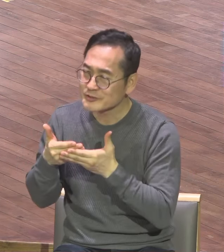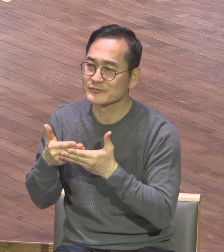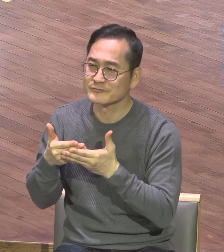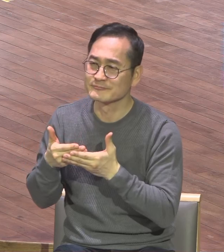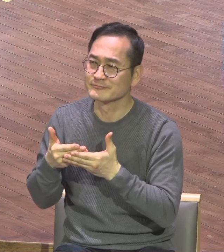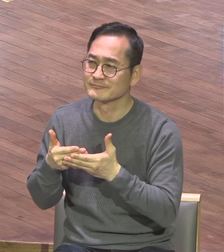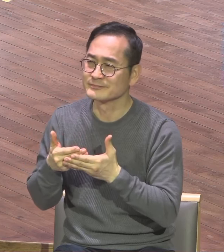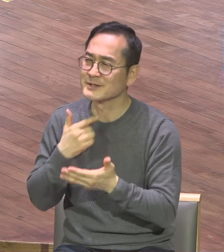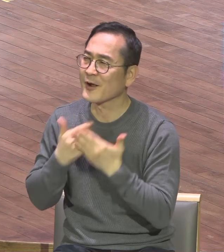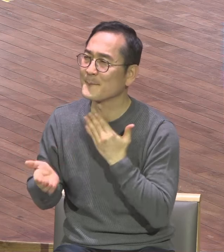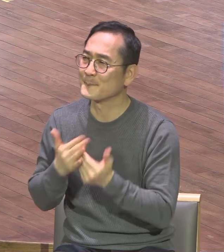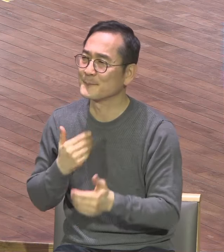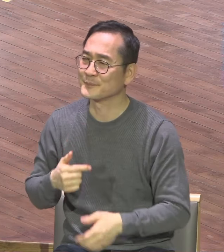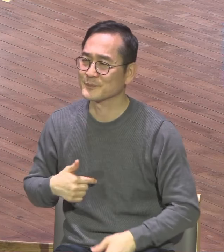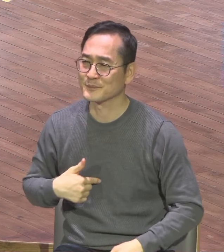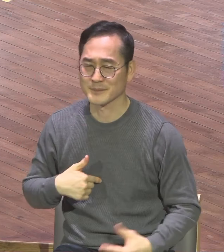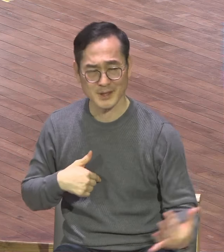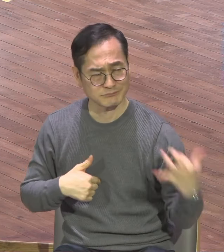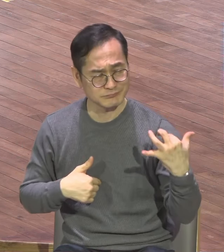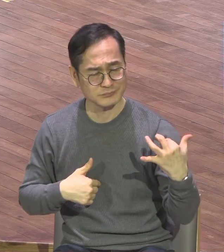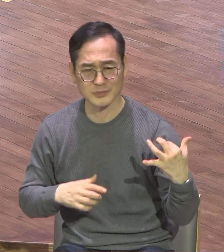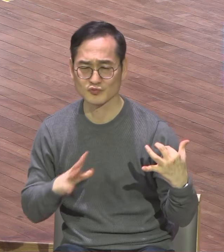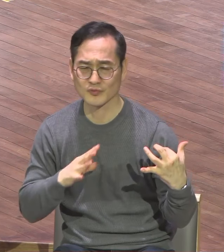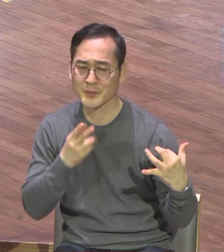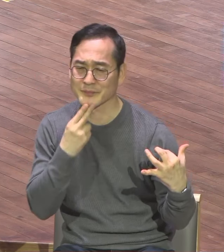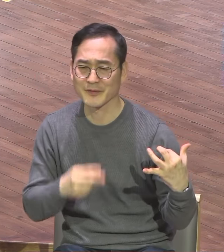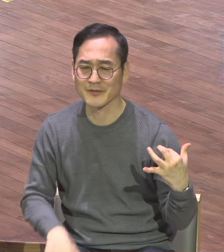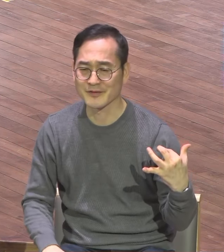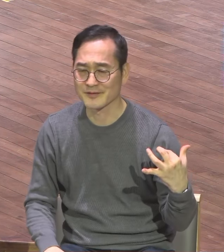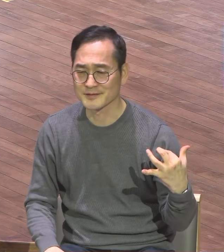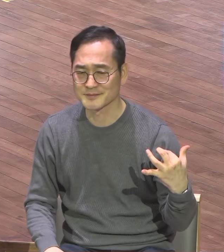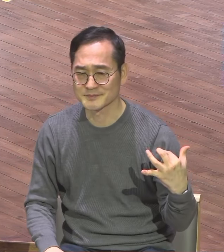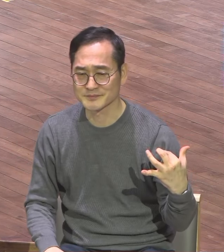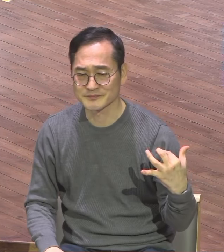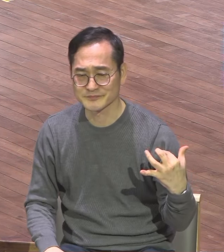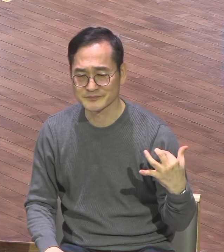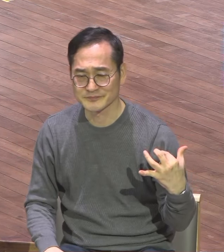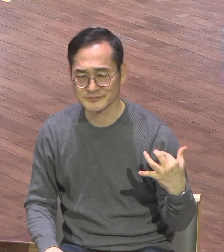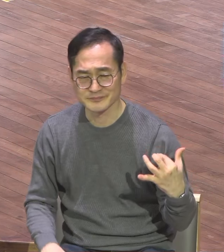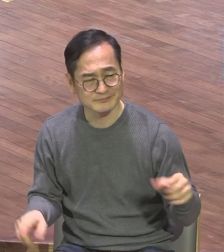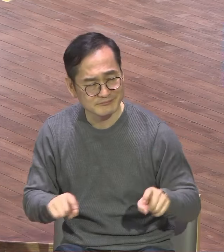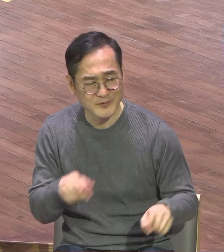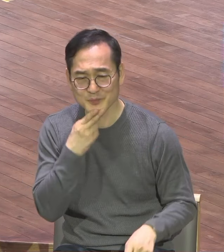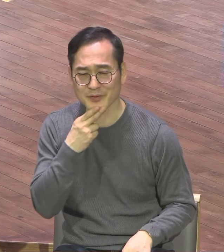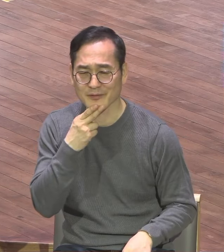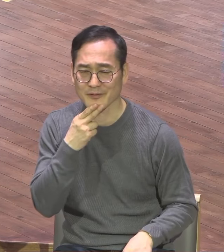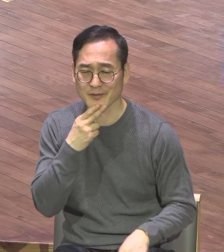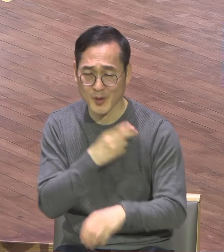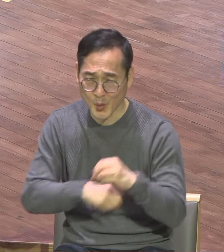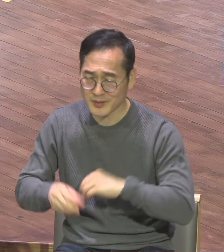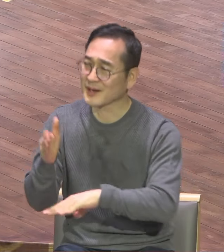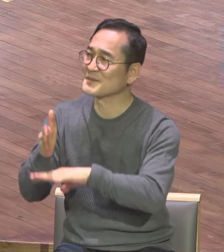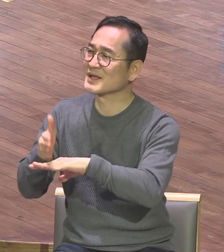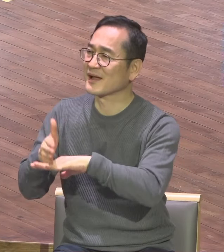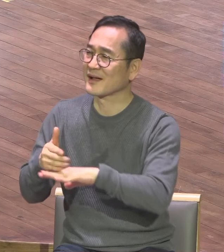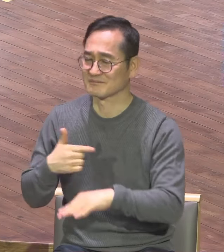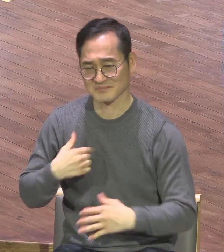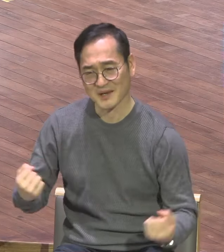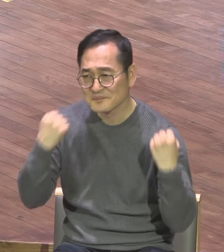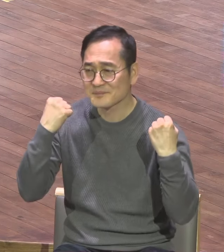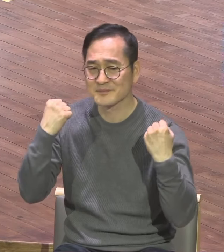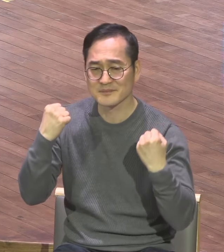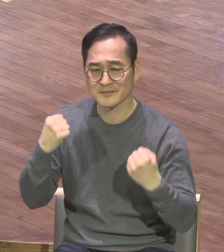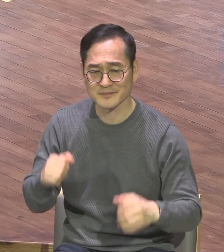사실적으로 체험했고 앞으로도 그렇게 해주실 하나님을 바라보면서 감사의 고백을 드린 것입니다.